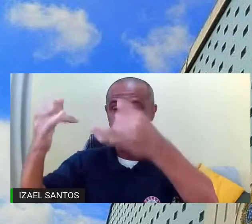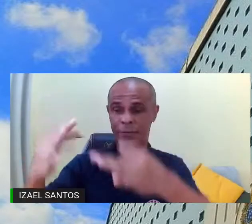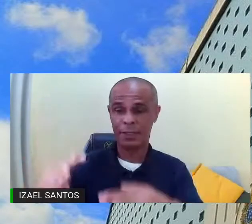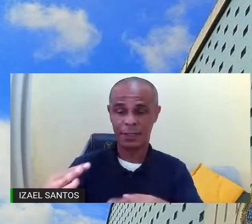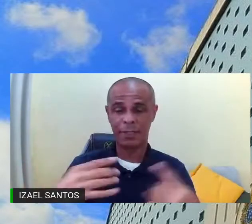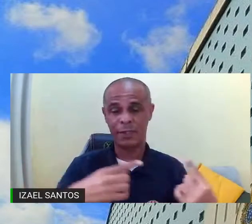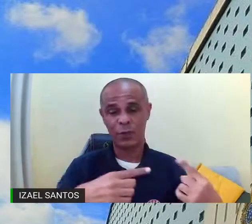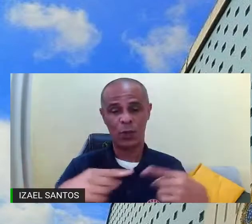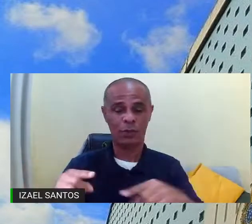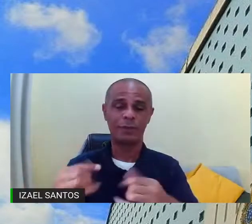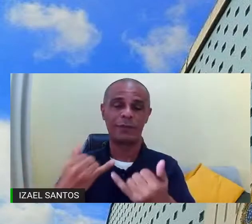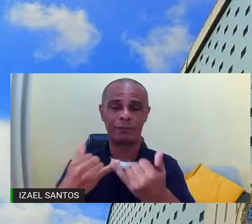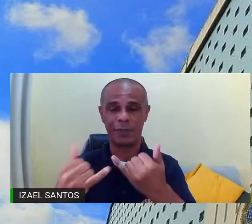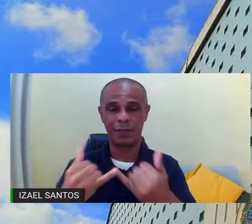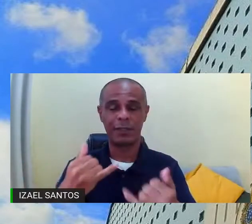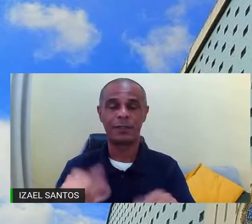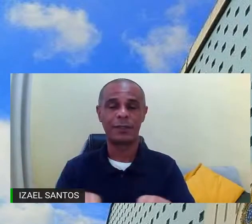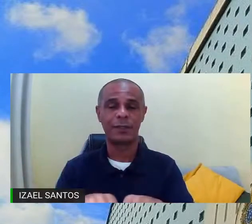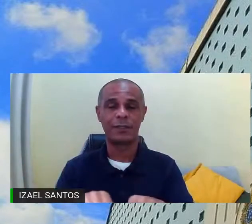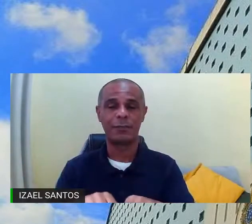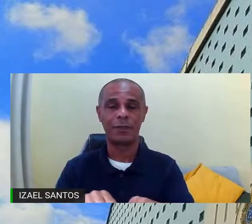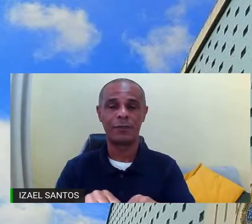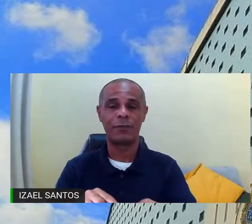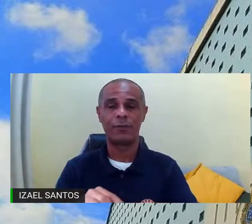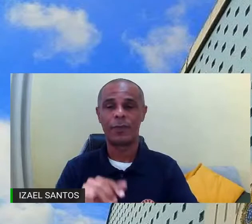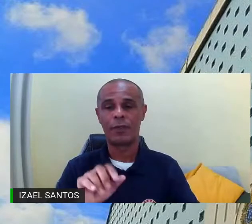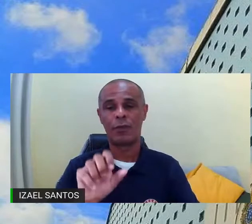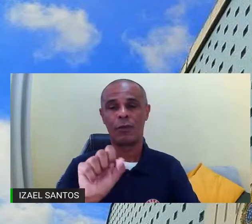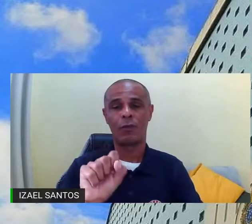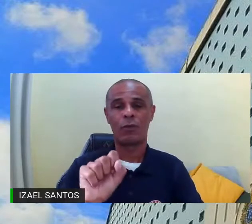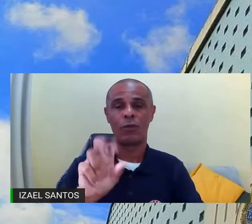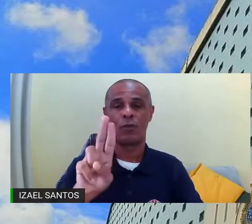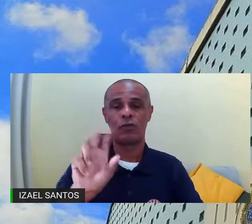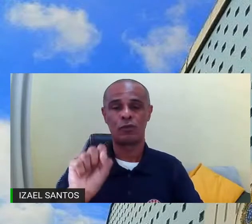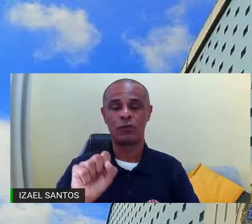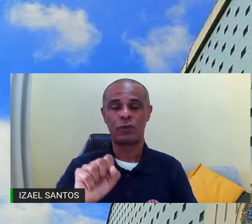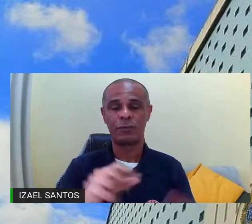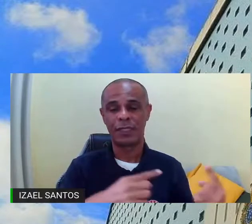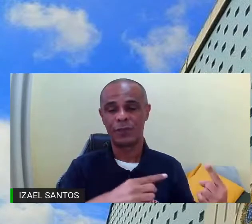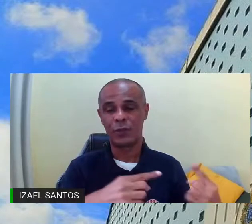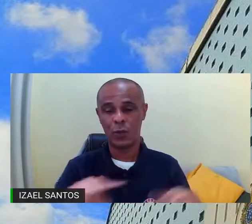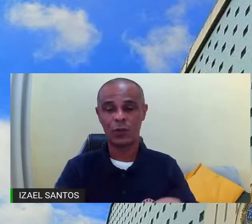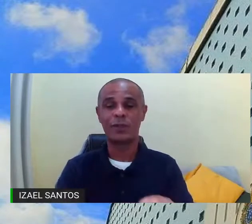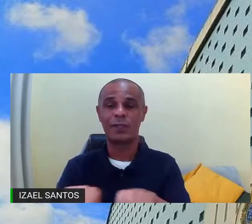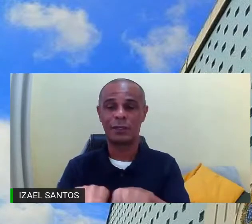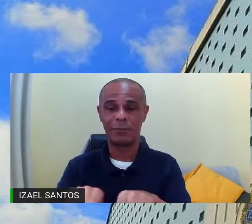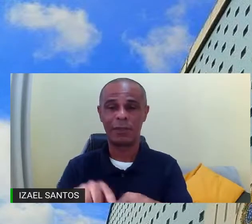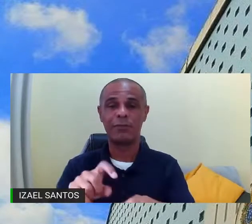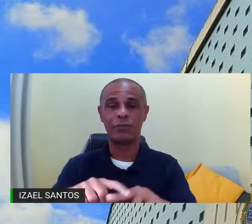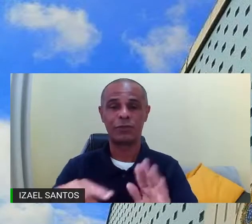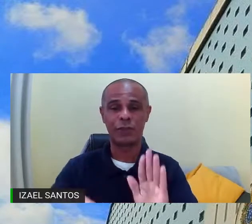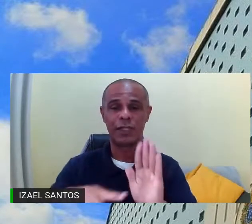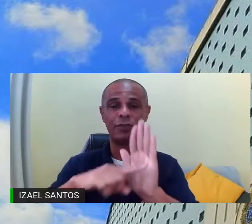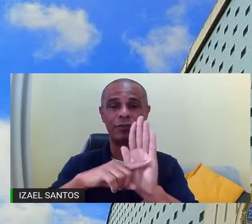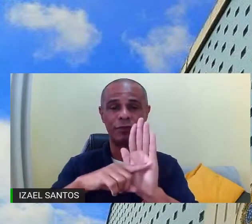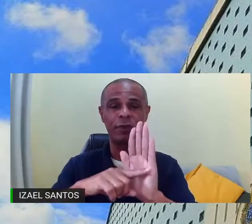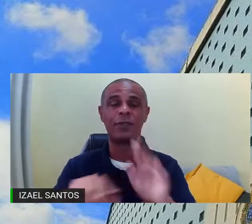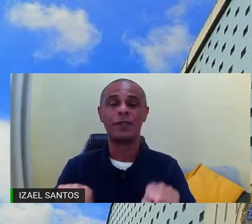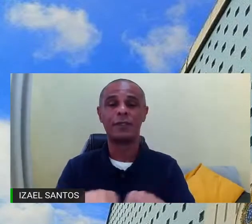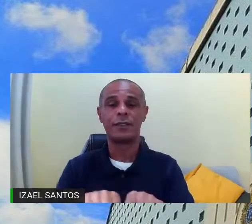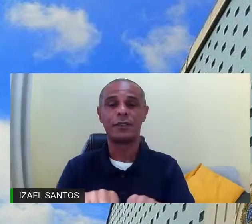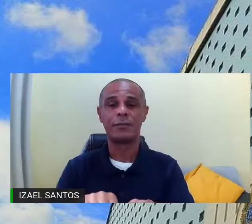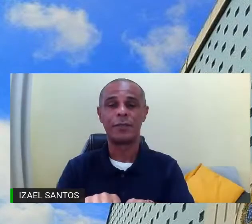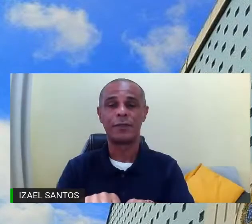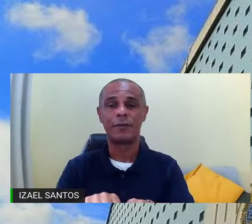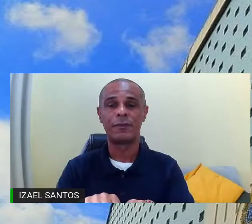também contra o sistema público de saúde, o SUS, que devemos defender, e contra um Estado grande e